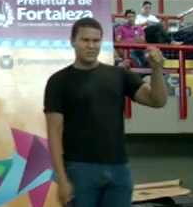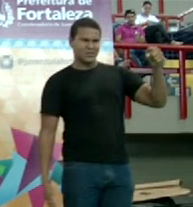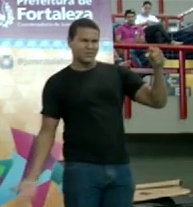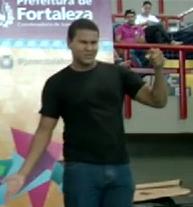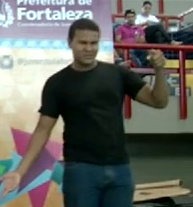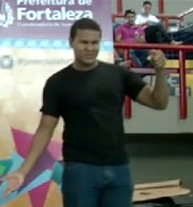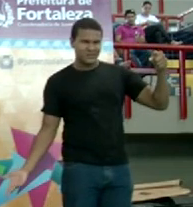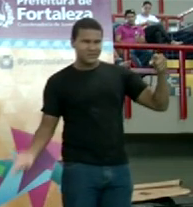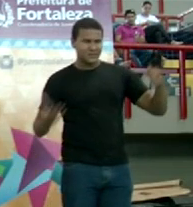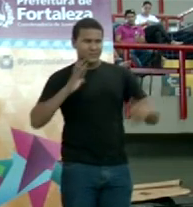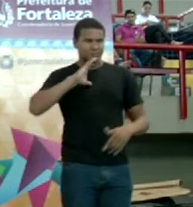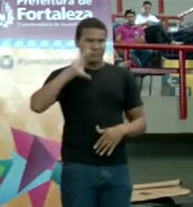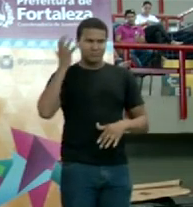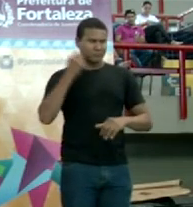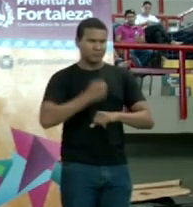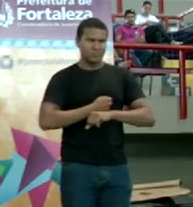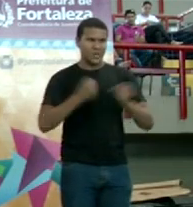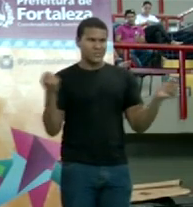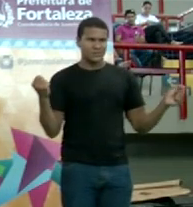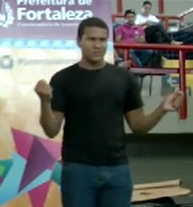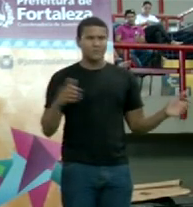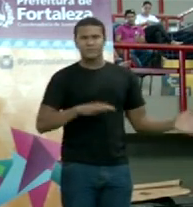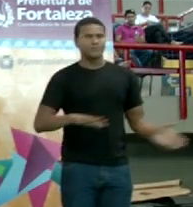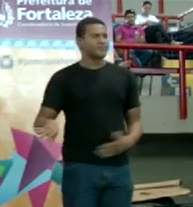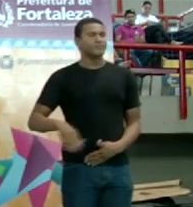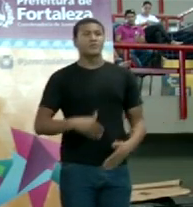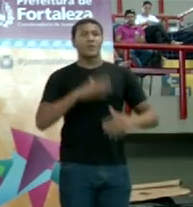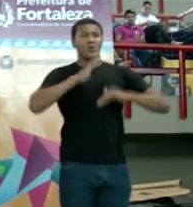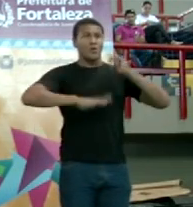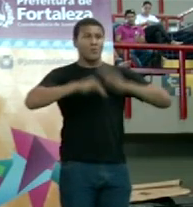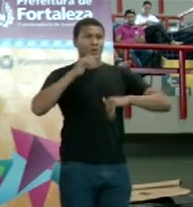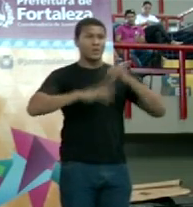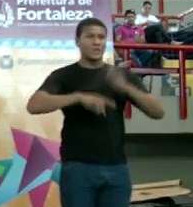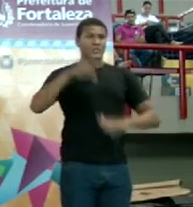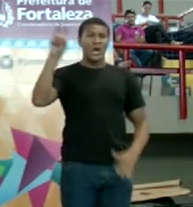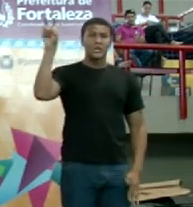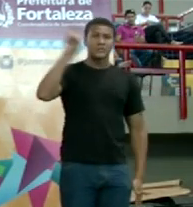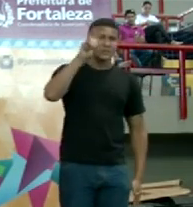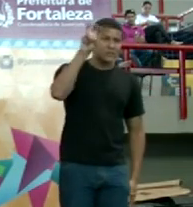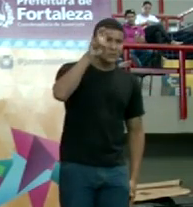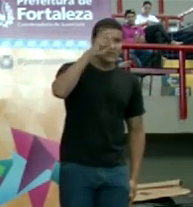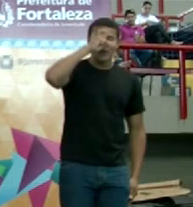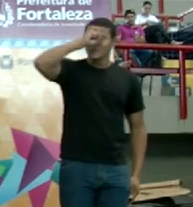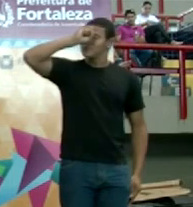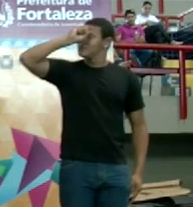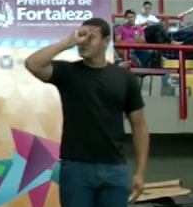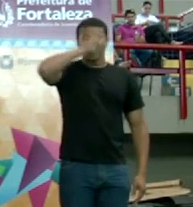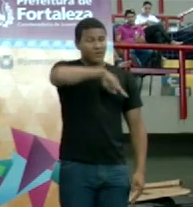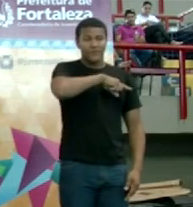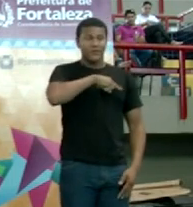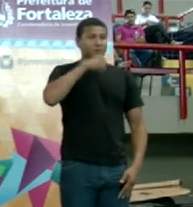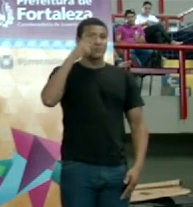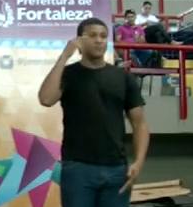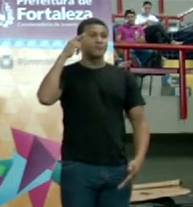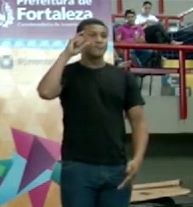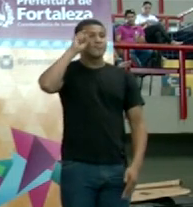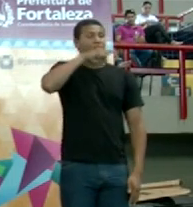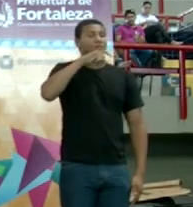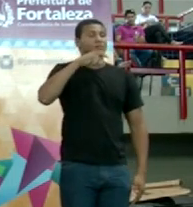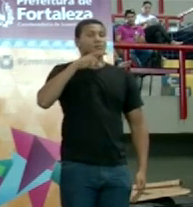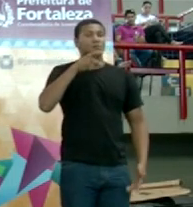3 quer. E a competência 5, por que ela é a mais difícil, a segunda mais difícil do aluno